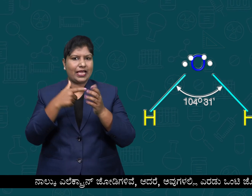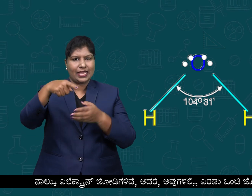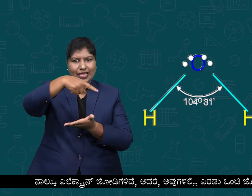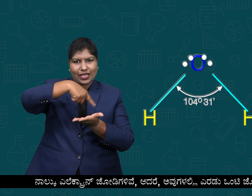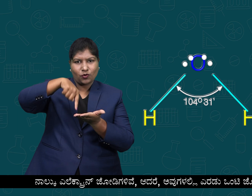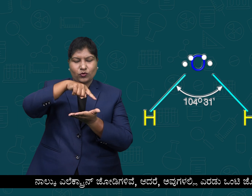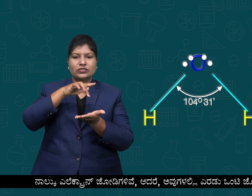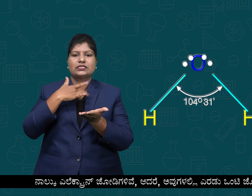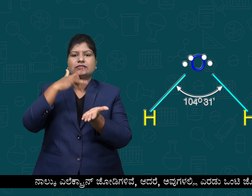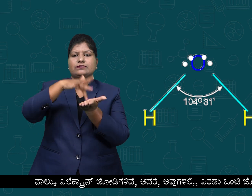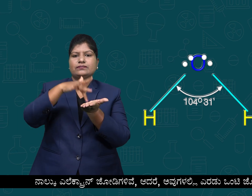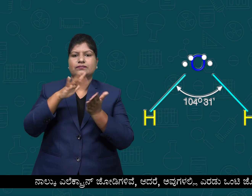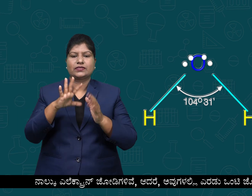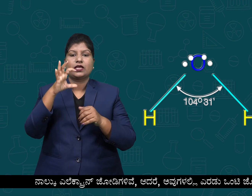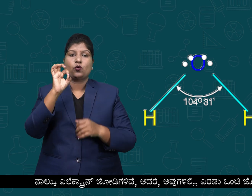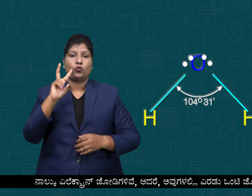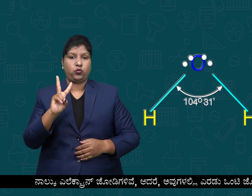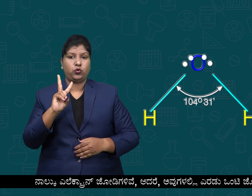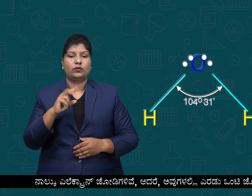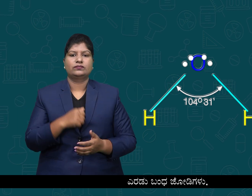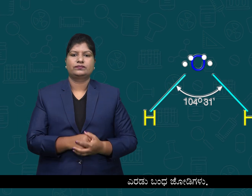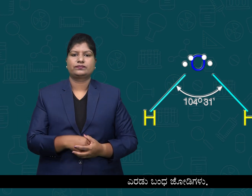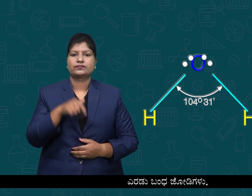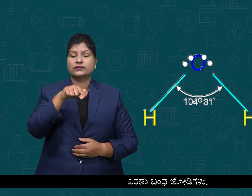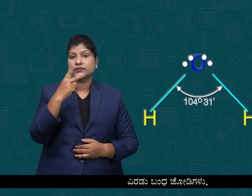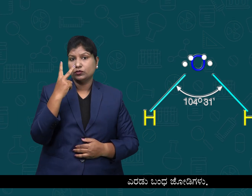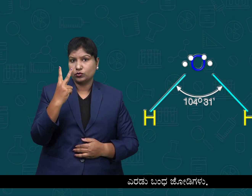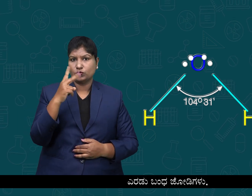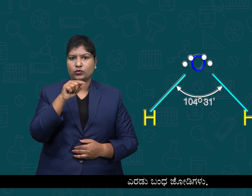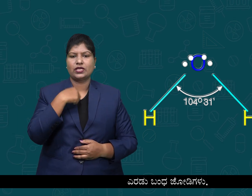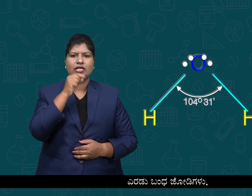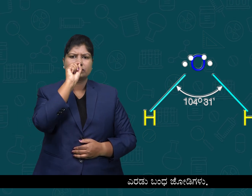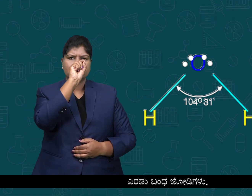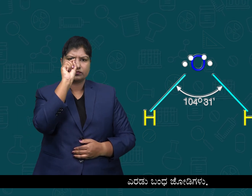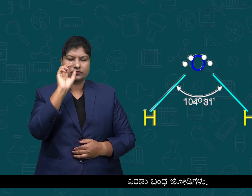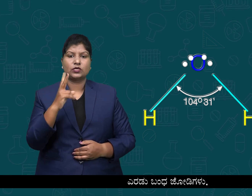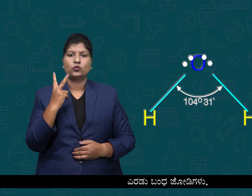ಅವುಗಳಲ್ಲಿ 2 ಒಂಟಿ ಜೋಡಿಗಳು ಮತ್ತು 2 ಬಂಧ ಜೋಡಿಗಳು.